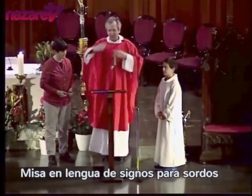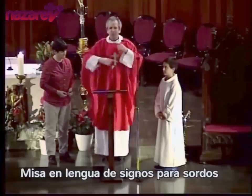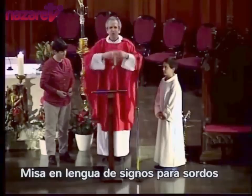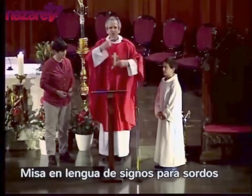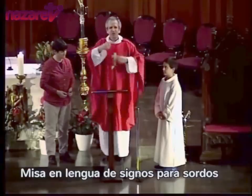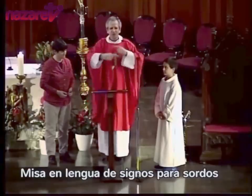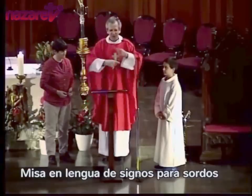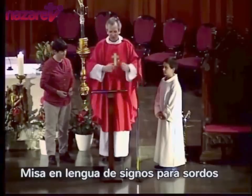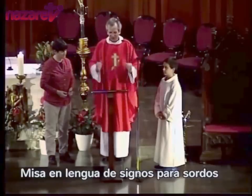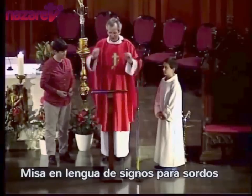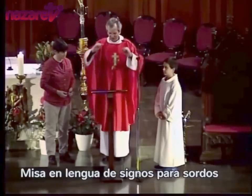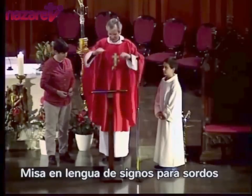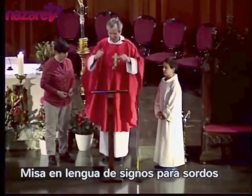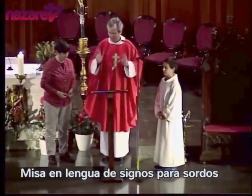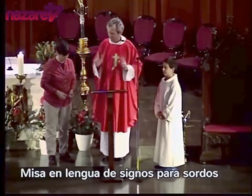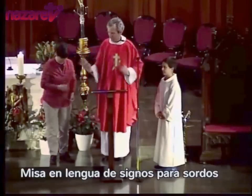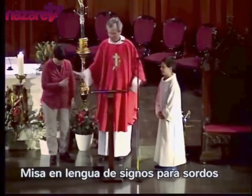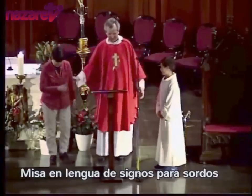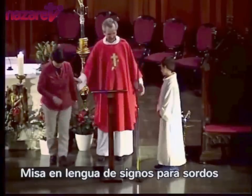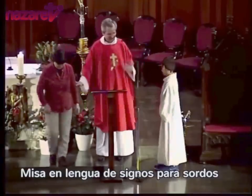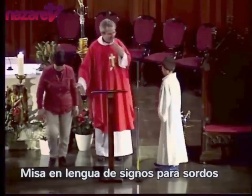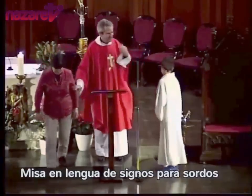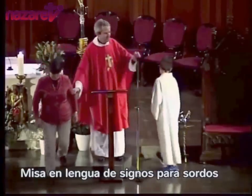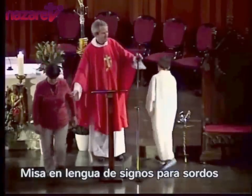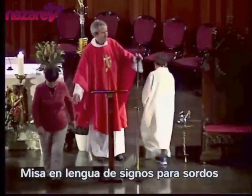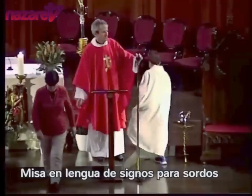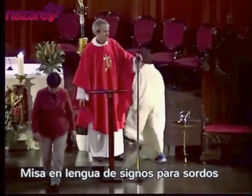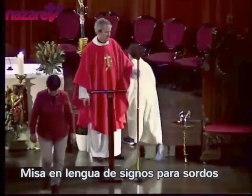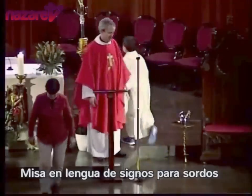y reina por los siglos de los siglos. Amén.